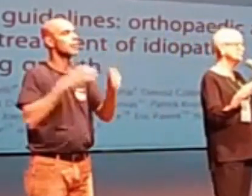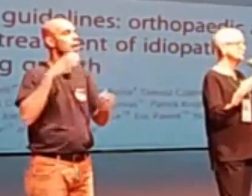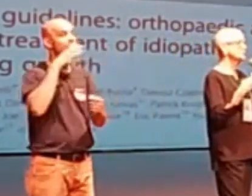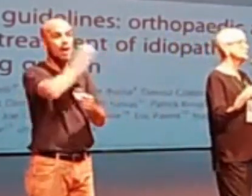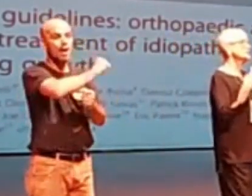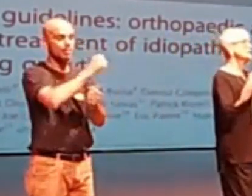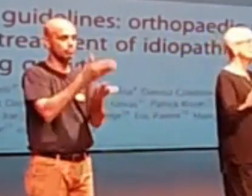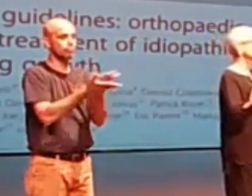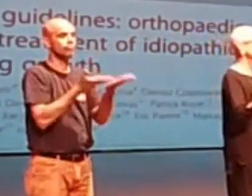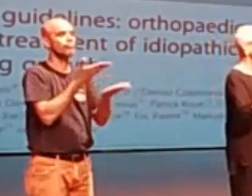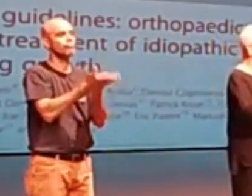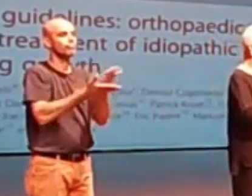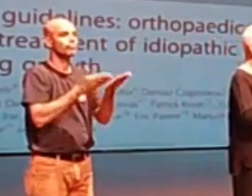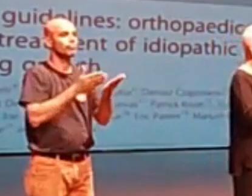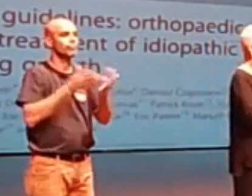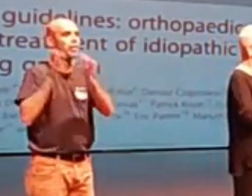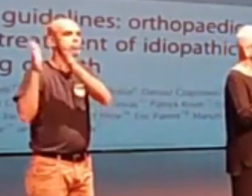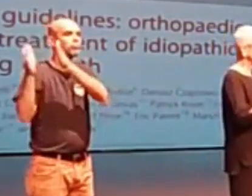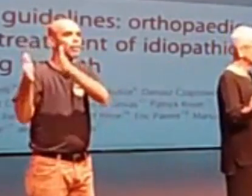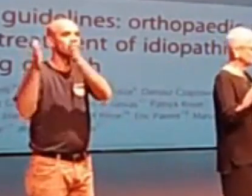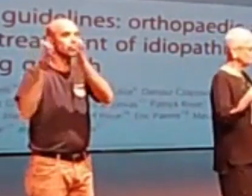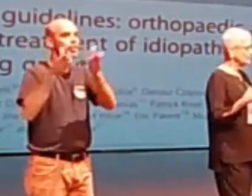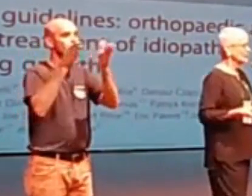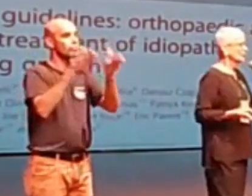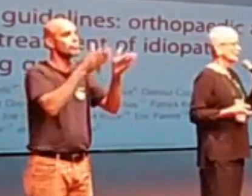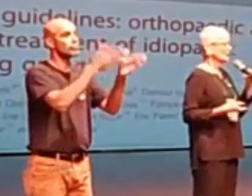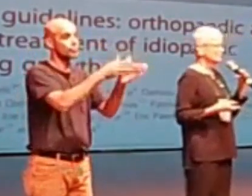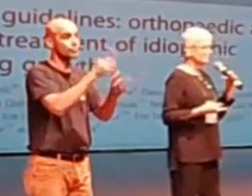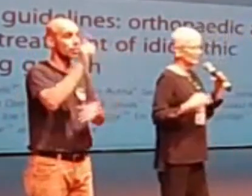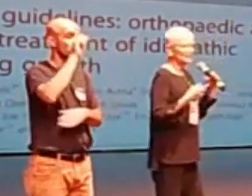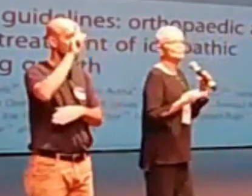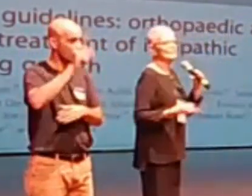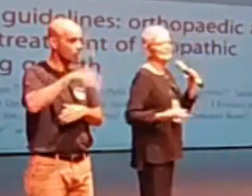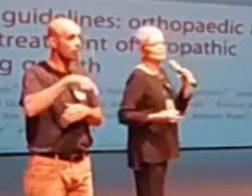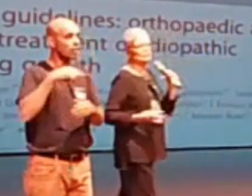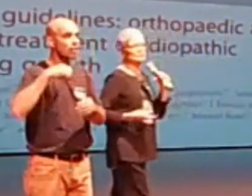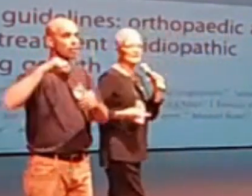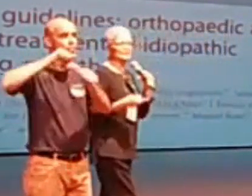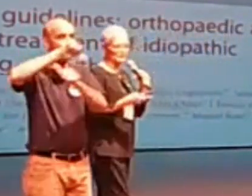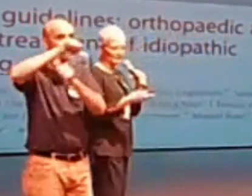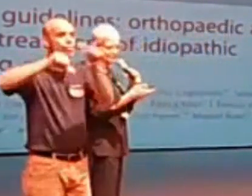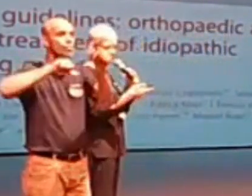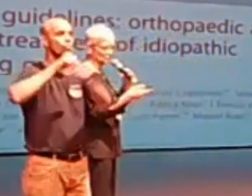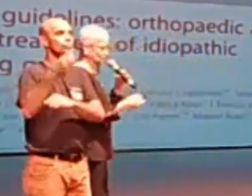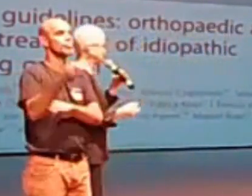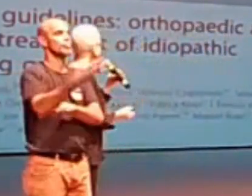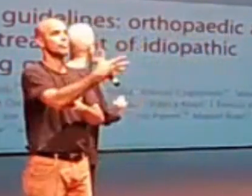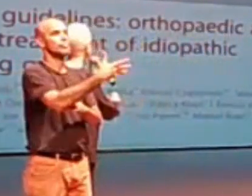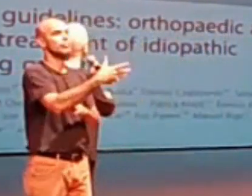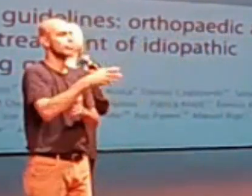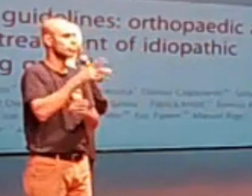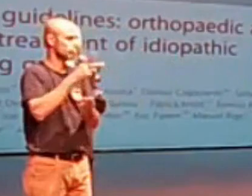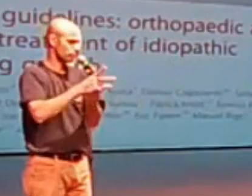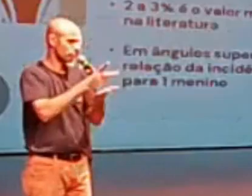claro que de tempos em tempos ele vai ser renovado, claro que sim.